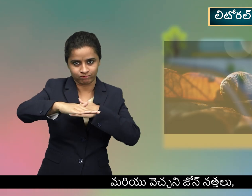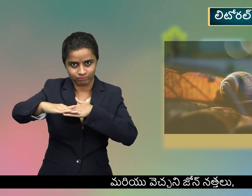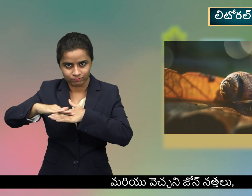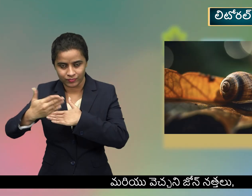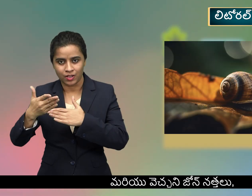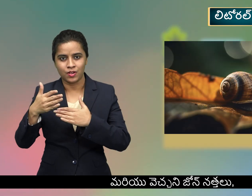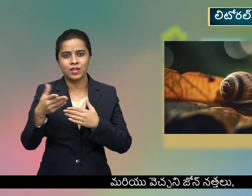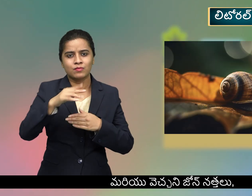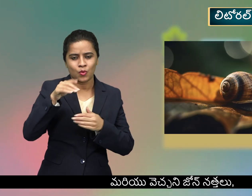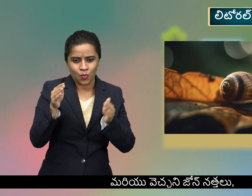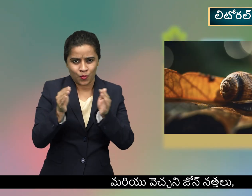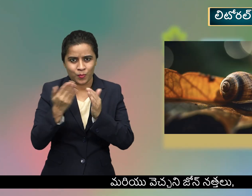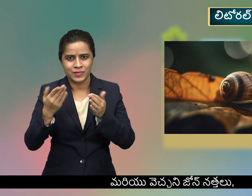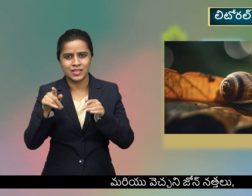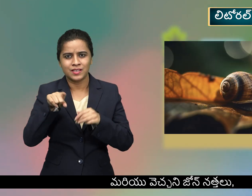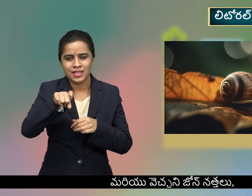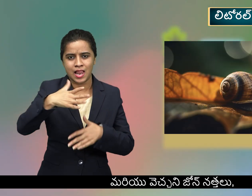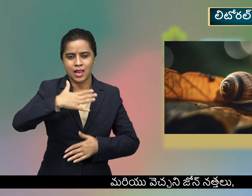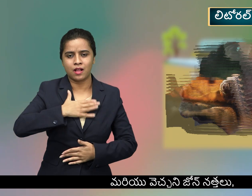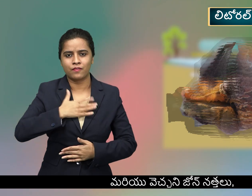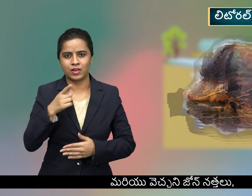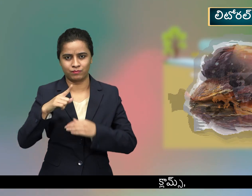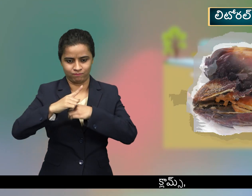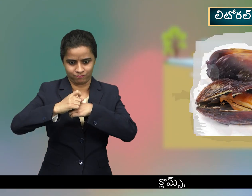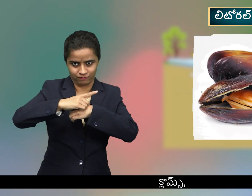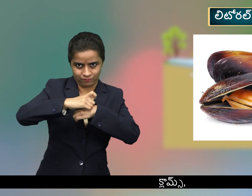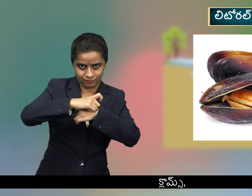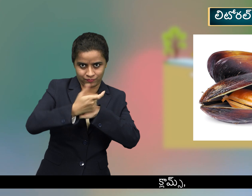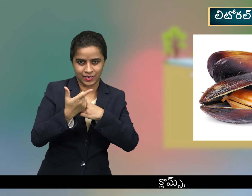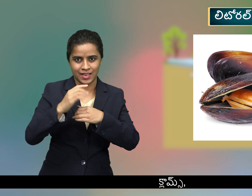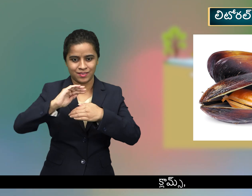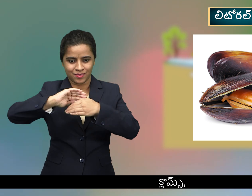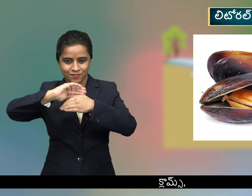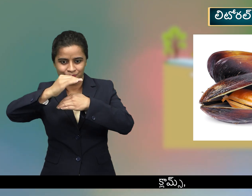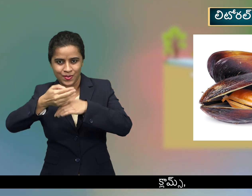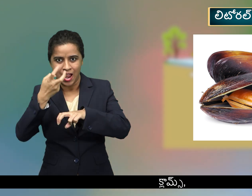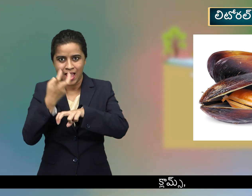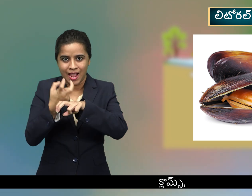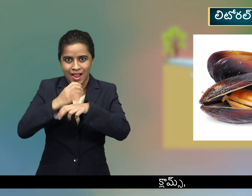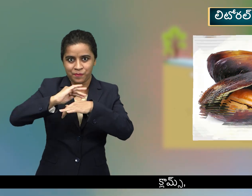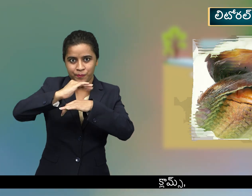మరియు వెచ్చని జోన్ నత్తలు, క్లామ్స్,